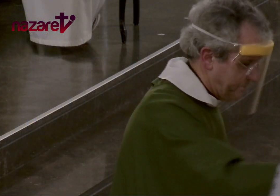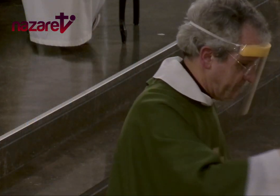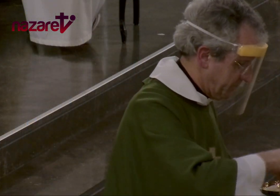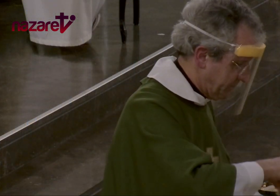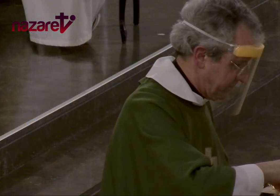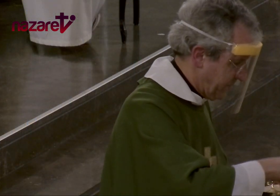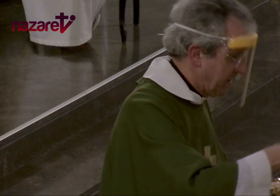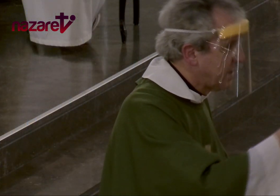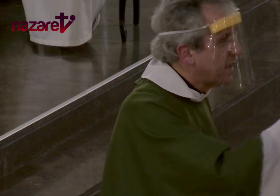x